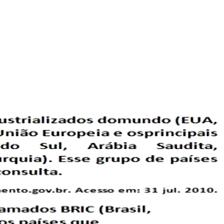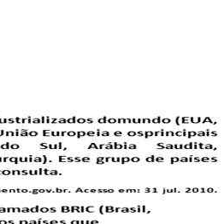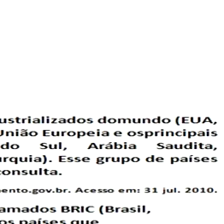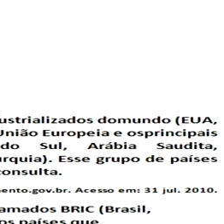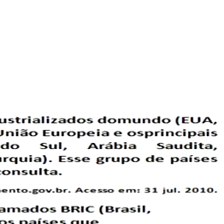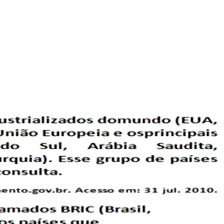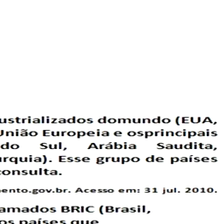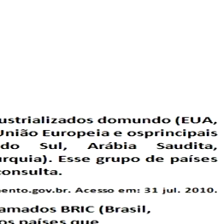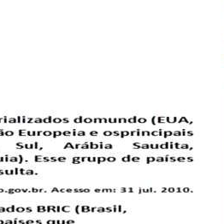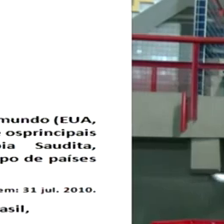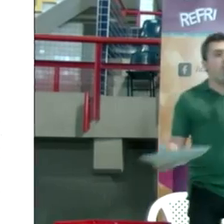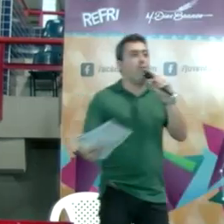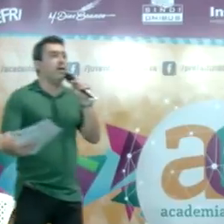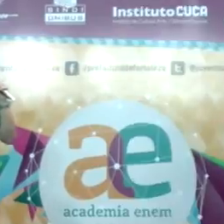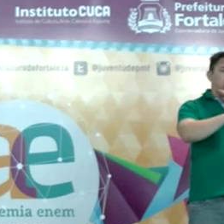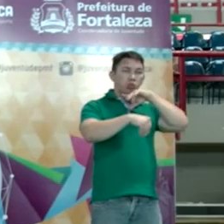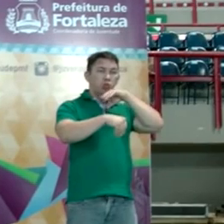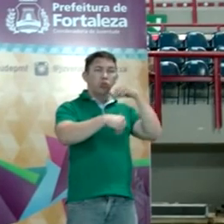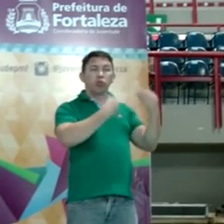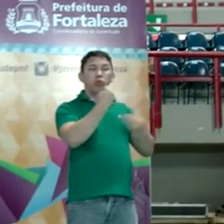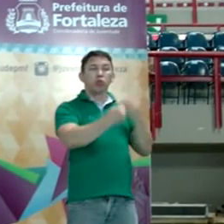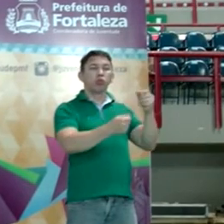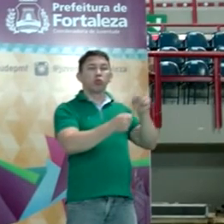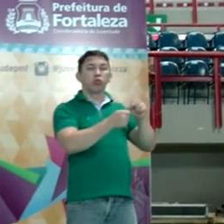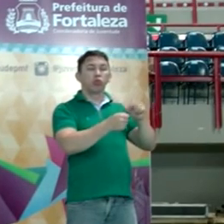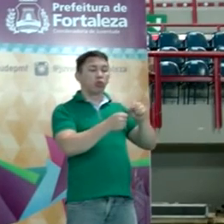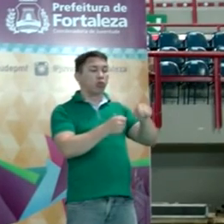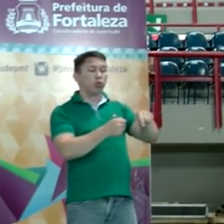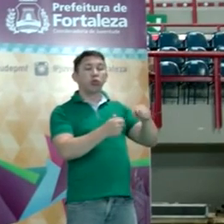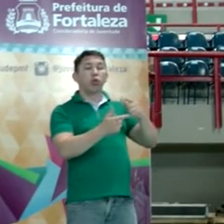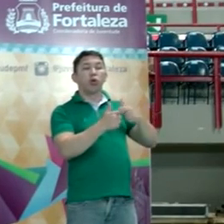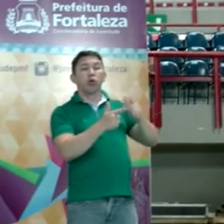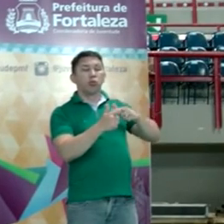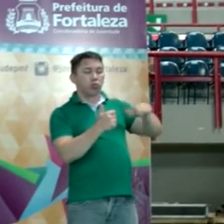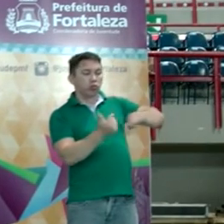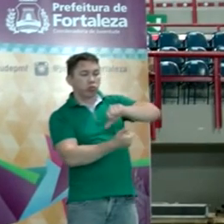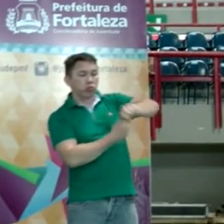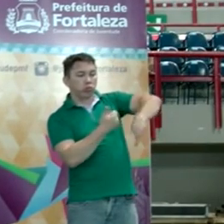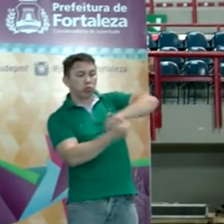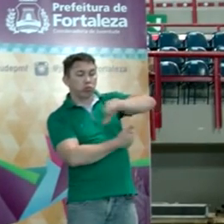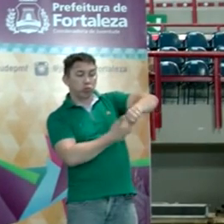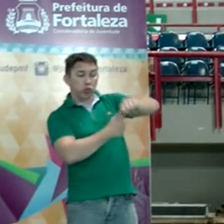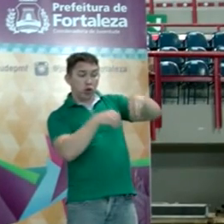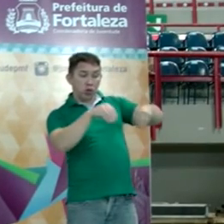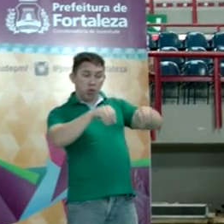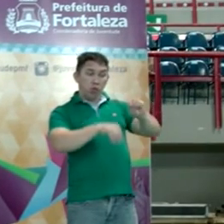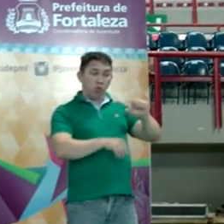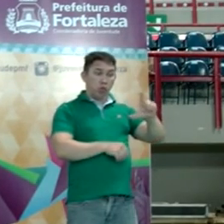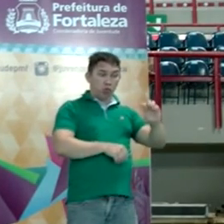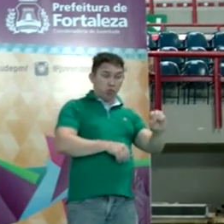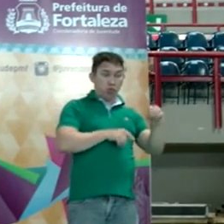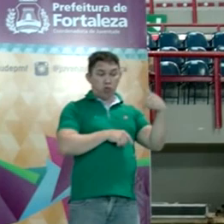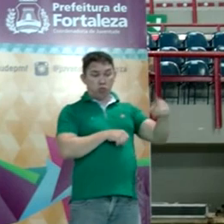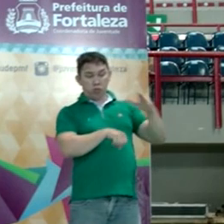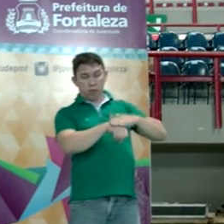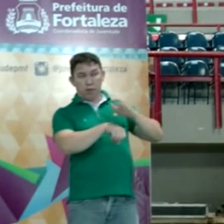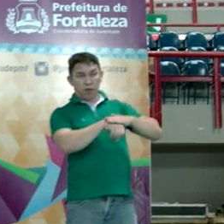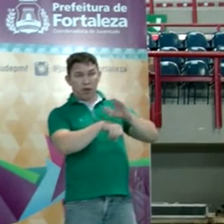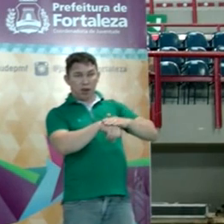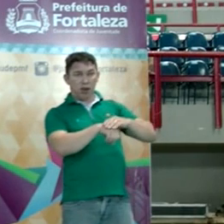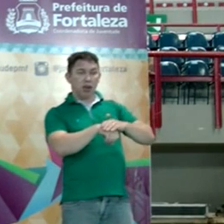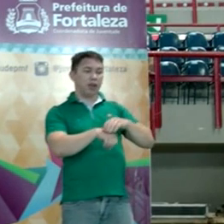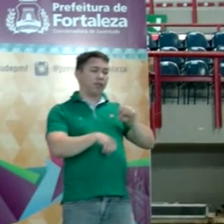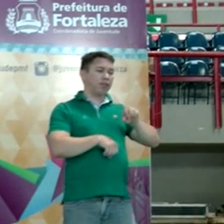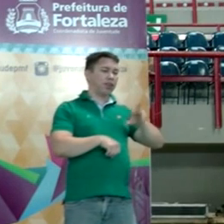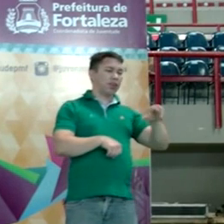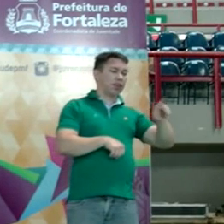do Cerrado era considerado ruim. Como é que o pessoal começou a resolver o problema? Qual é o problema do solo do Cerrado? problema do solo do Cerrado é